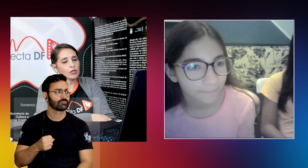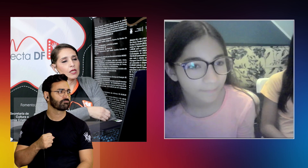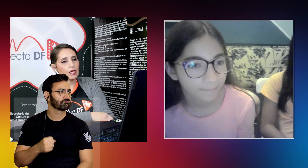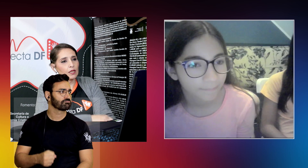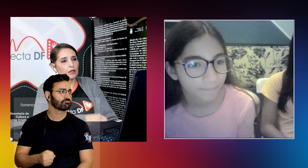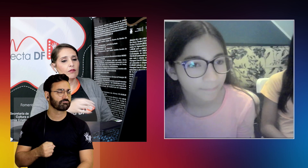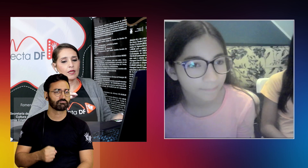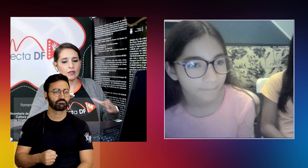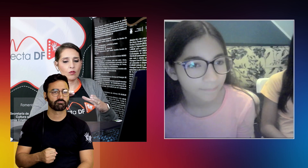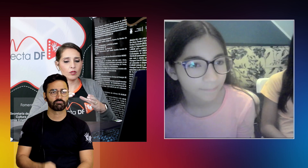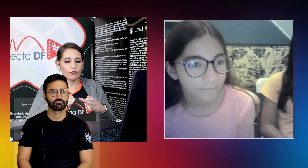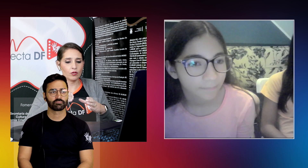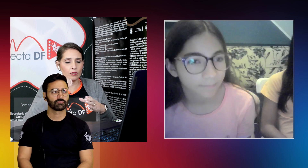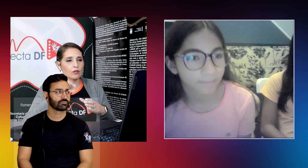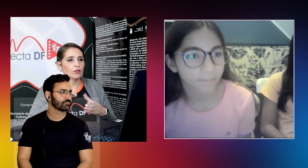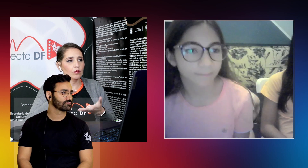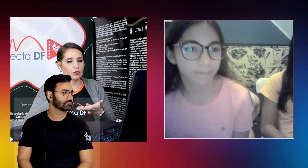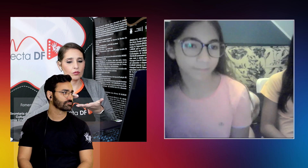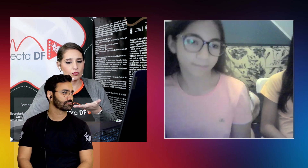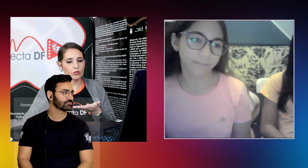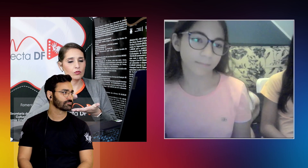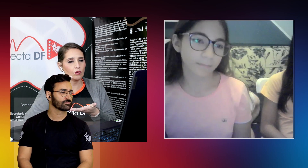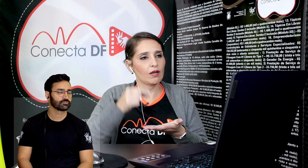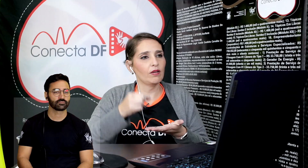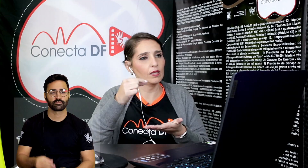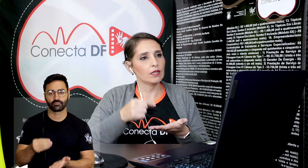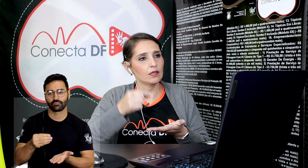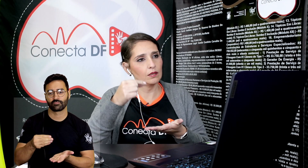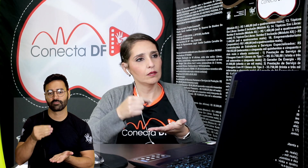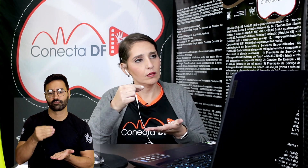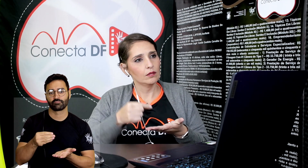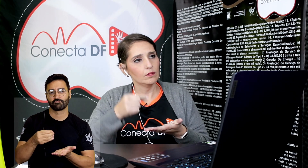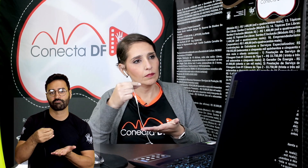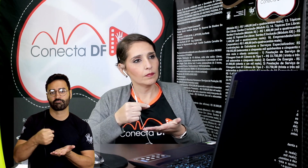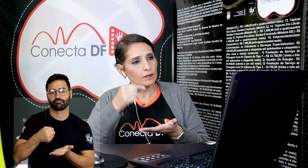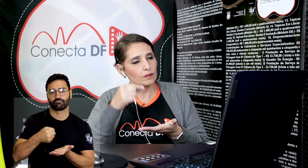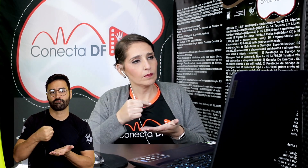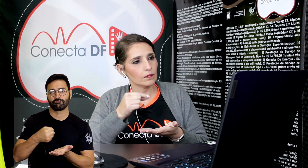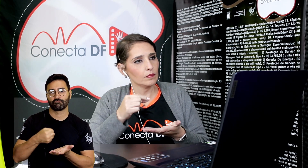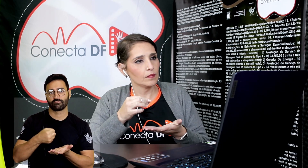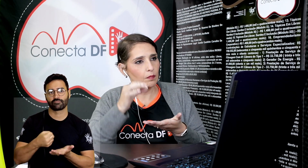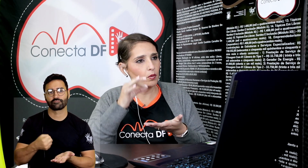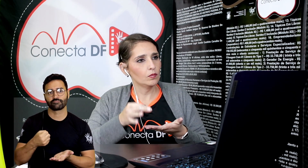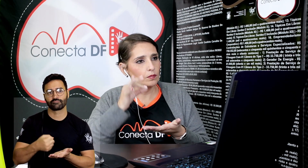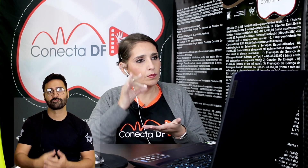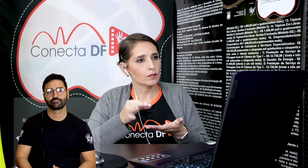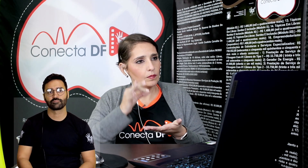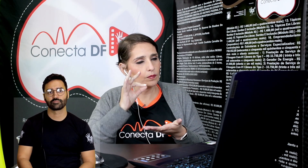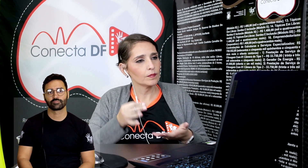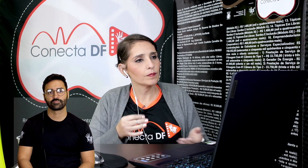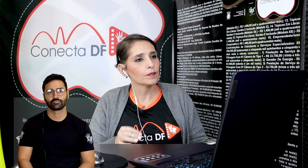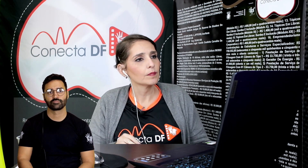igual xícara, faz como se fosse do café, assim. Tá bom?